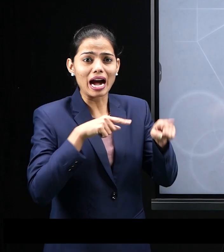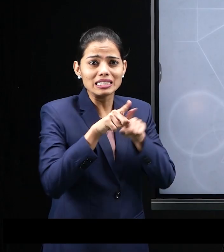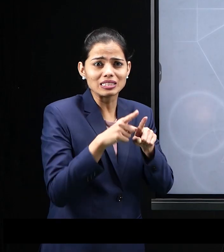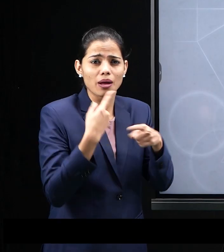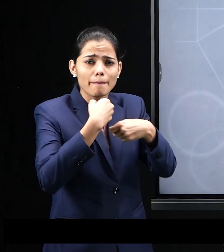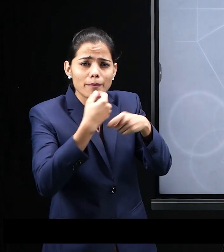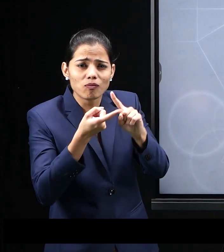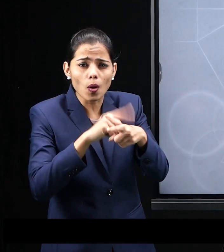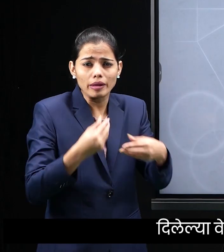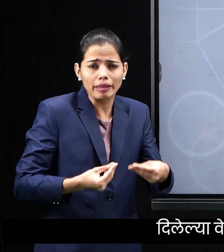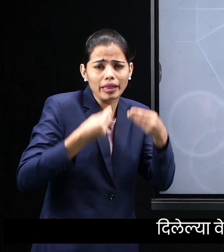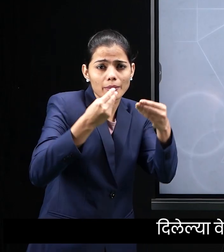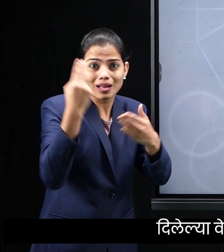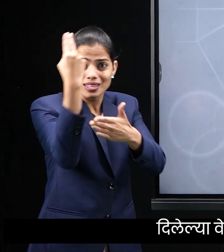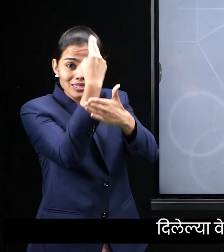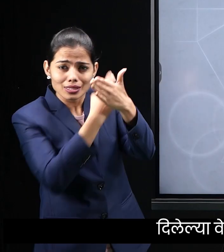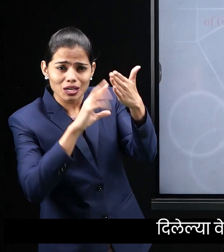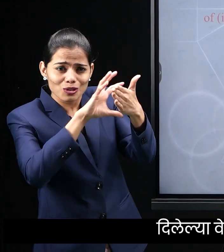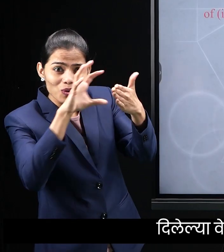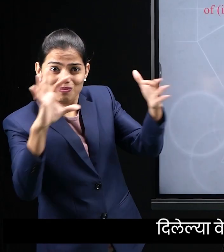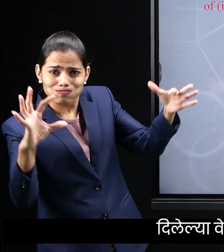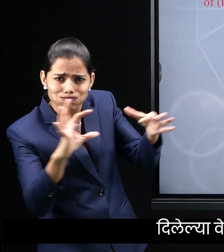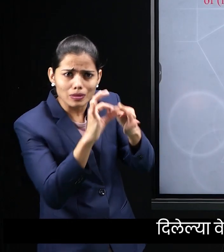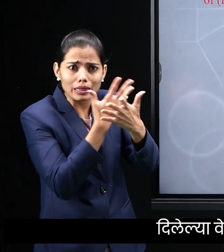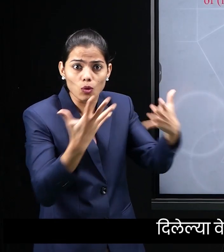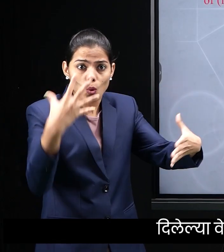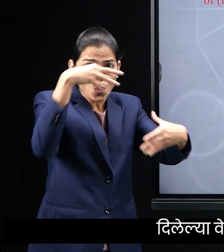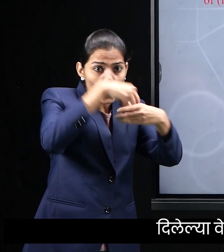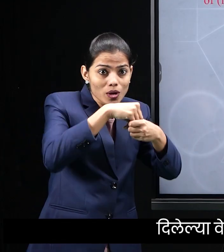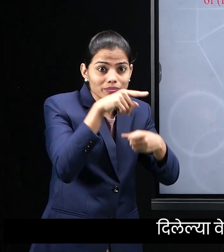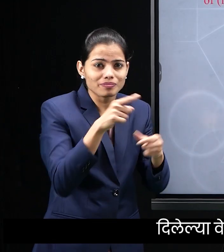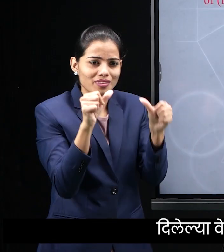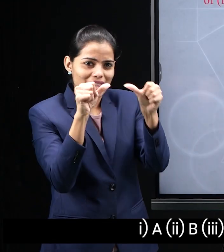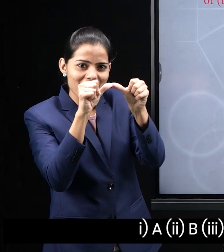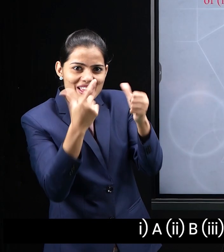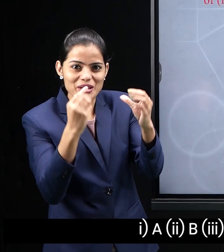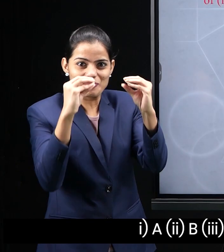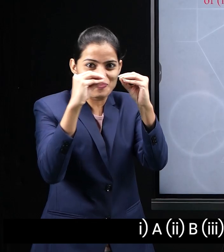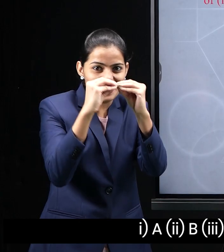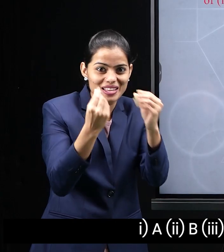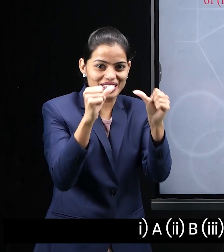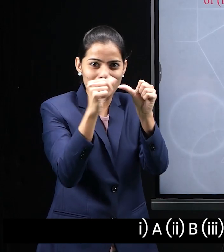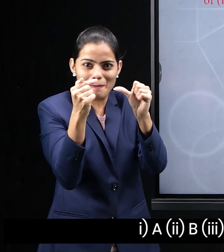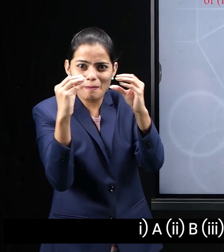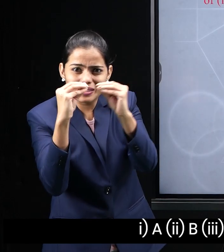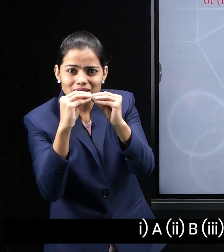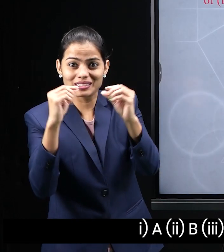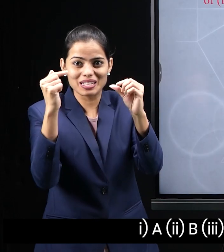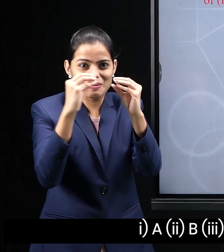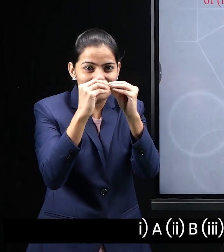उदाहरण दिलेल्या वेन आकृतीवरून त्यातील घटक लिहा. A, B, A minus B, B minus A, B,